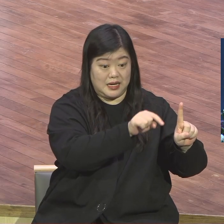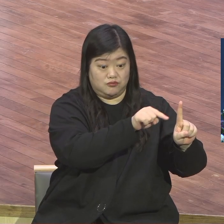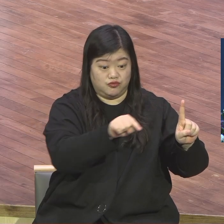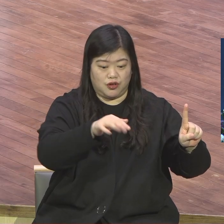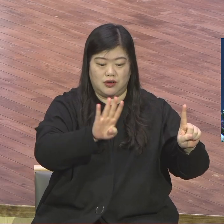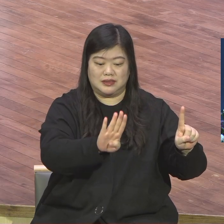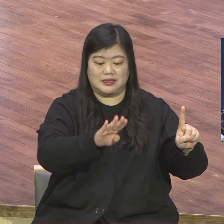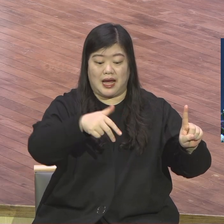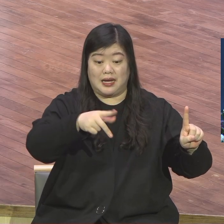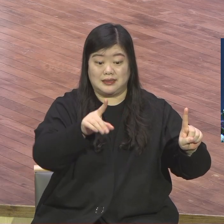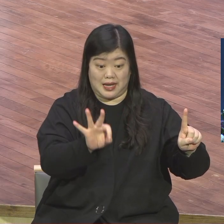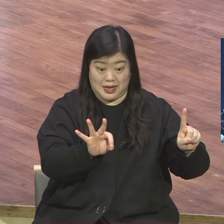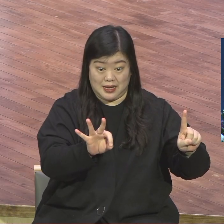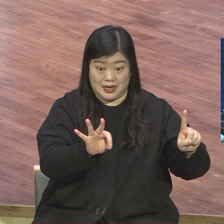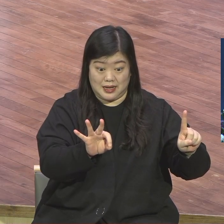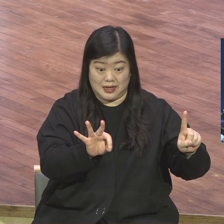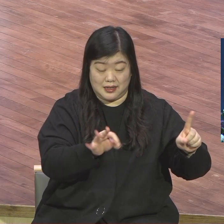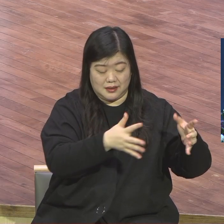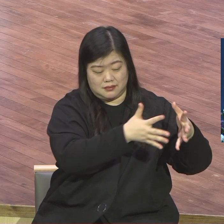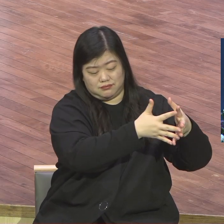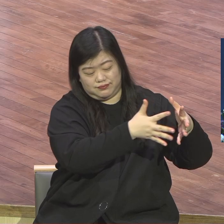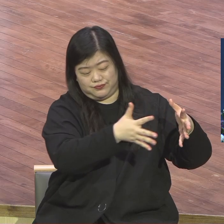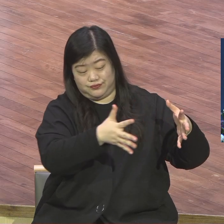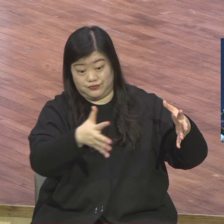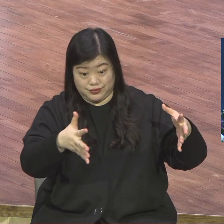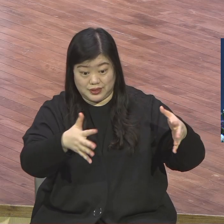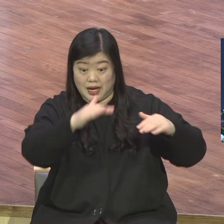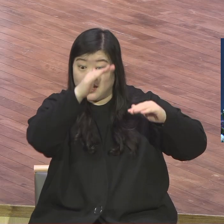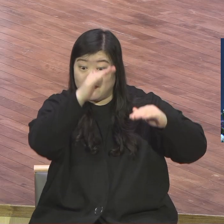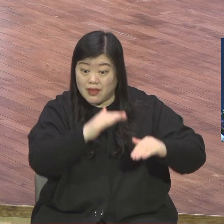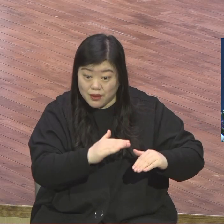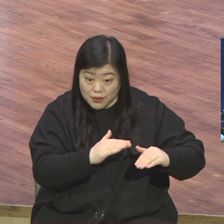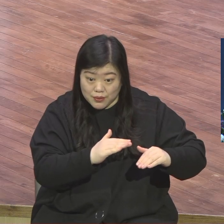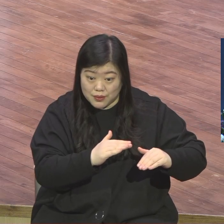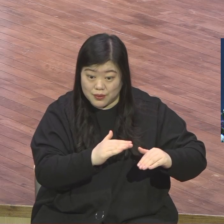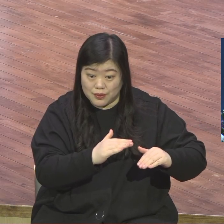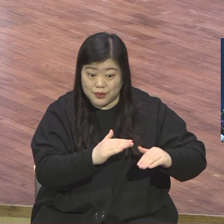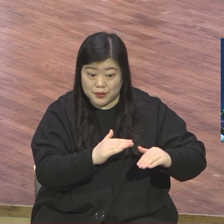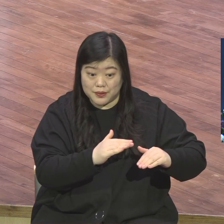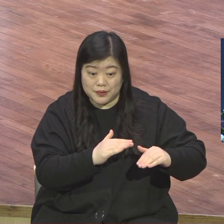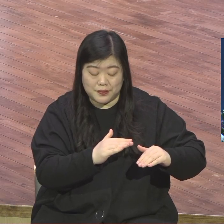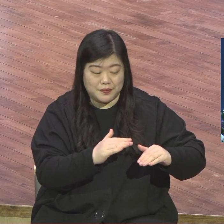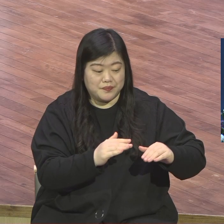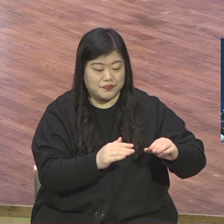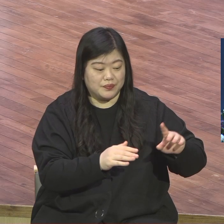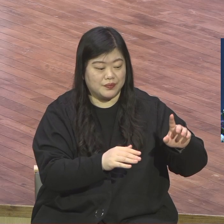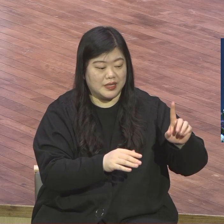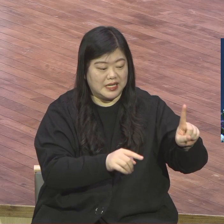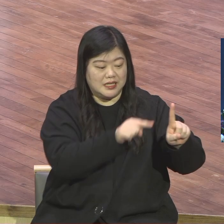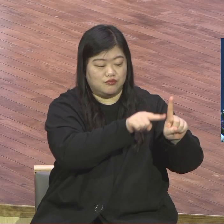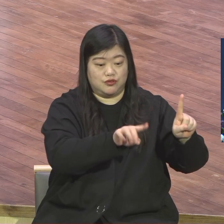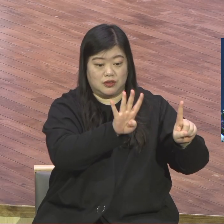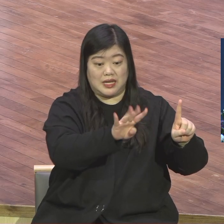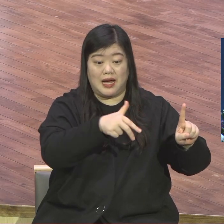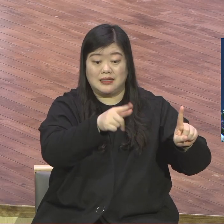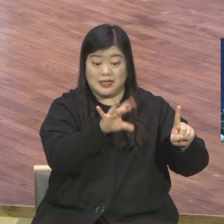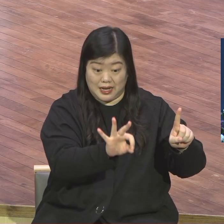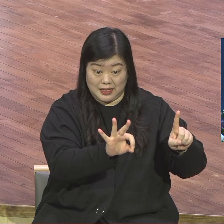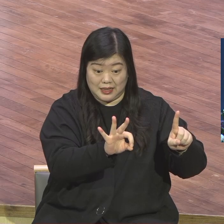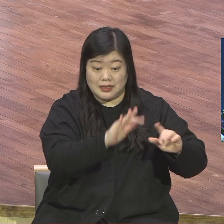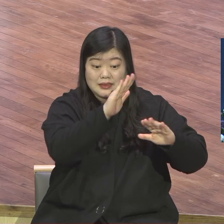로마서를 시작하면서 쭉 말씀한 이 1장부터 4장까지의 말씀 여기에서 바울이 강조하는 것이